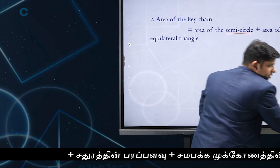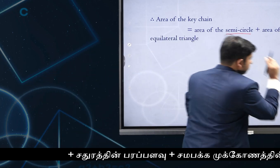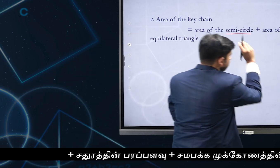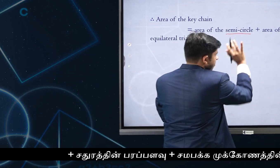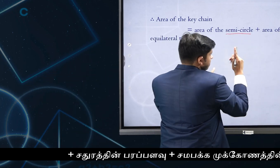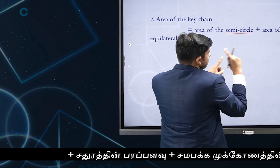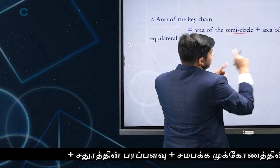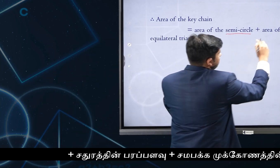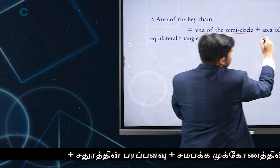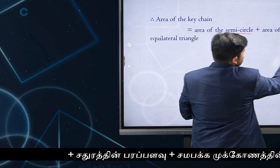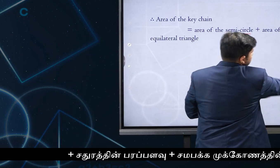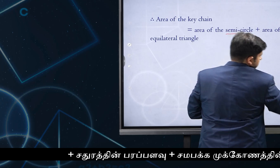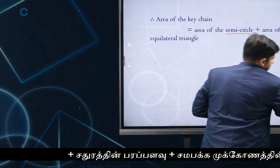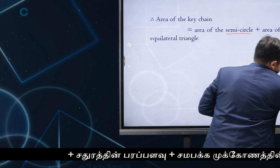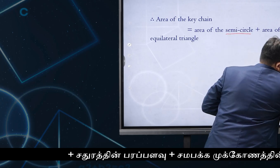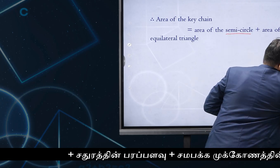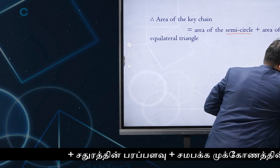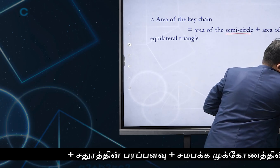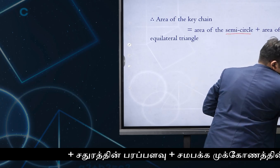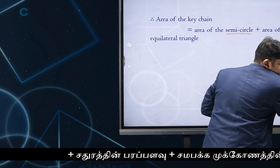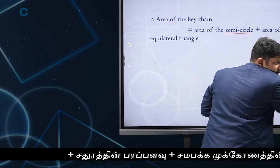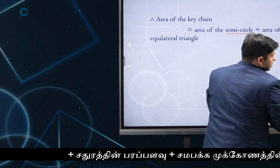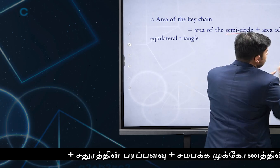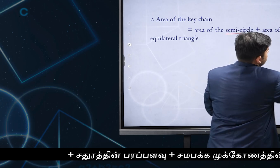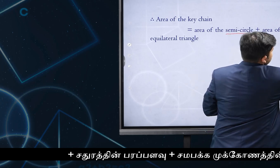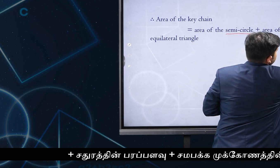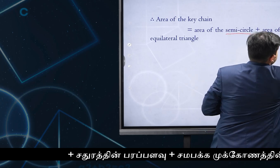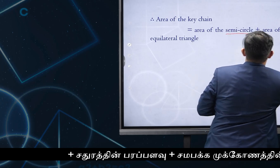சதுரத்தின் பரப்பளவு கூட்டல் சமபக்க முக்கோணத்தின் பரப்பளவு.